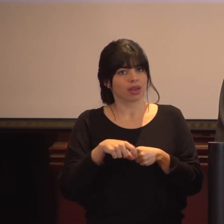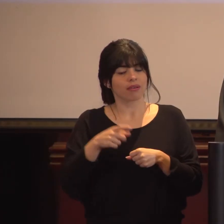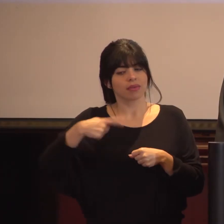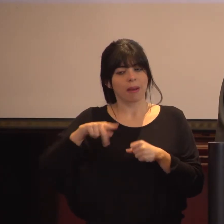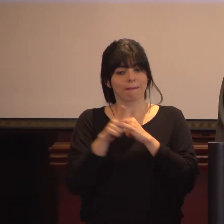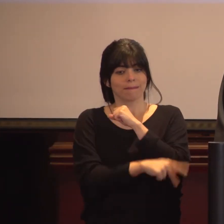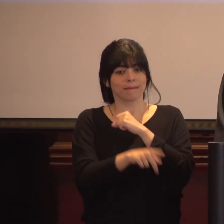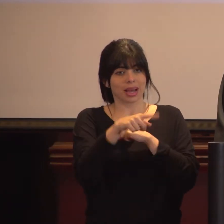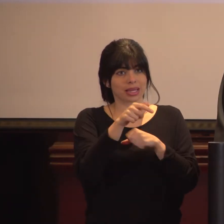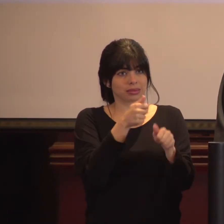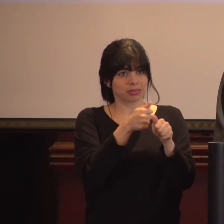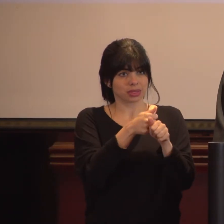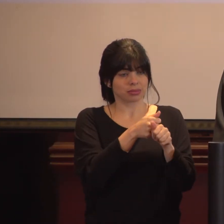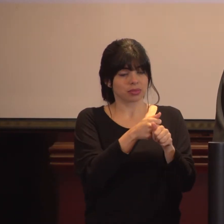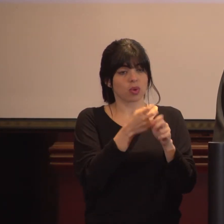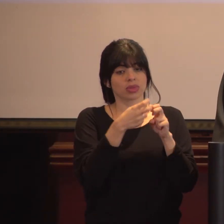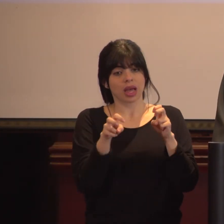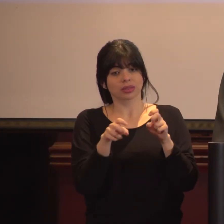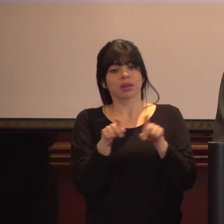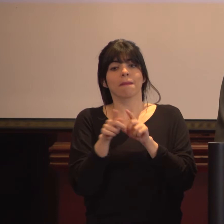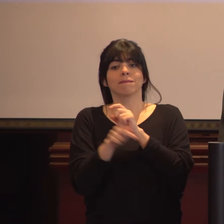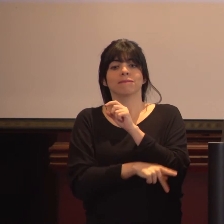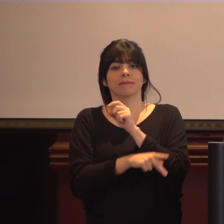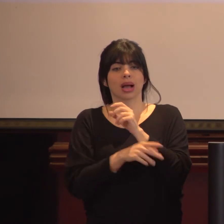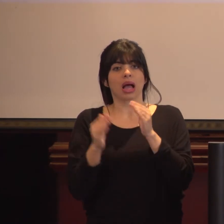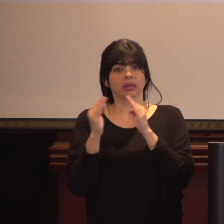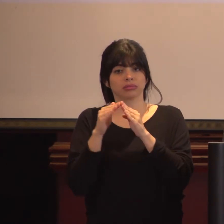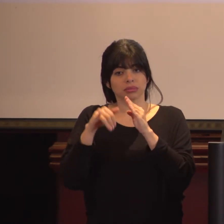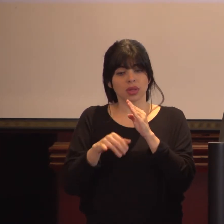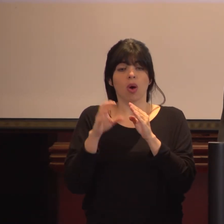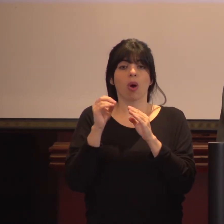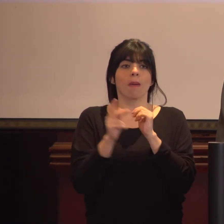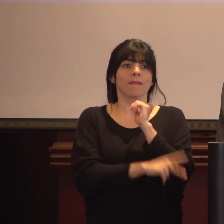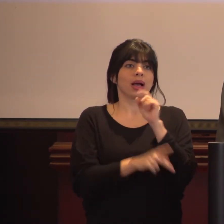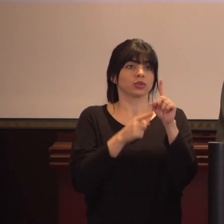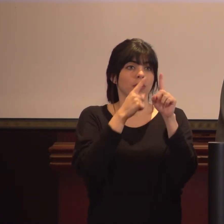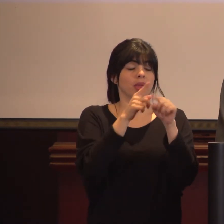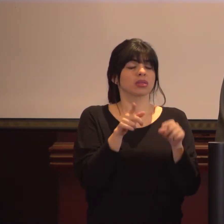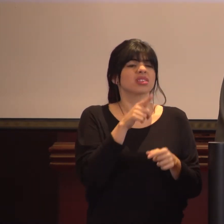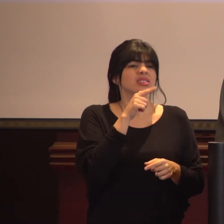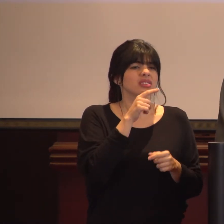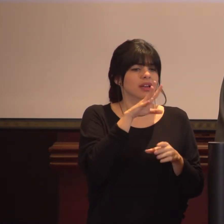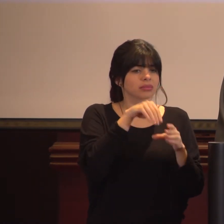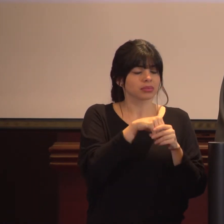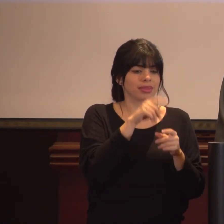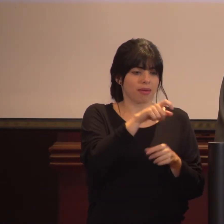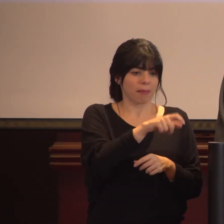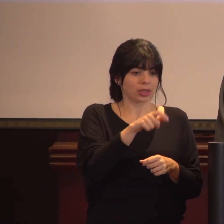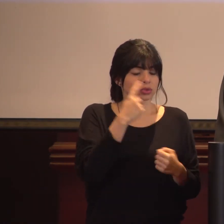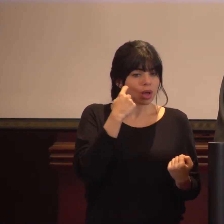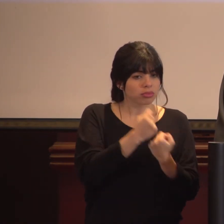origen tránsito y asilo o destino incluyendo tanto actores que fortalezcan